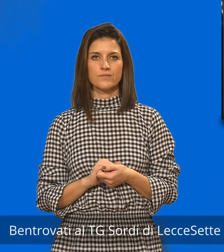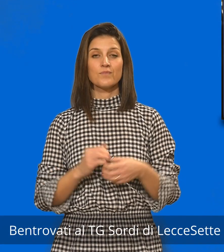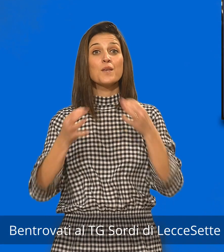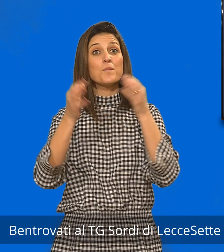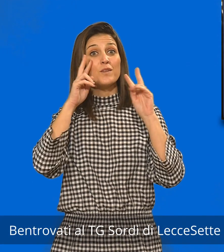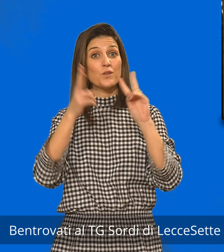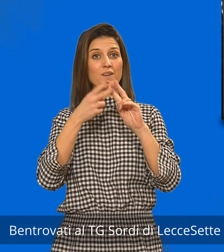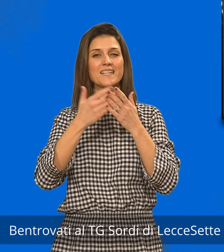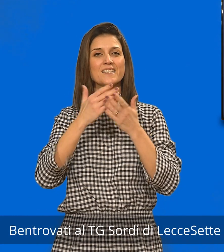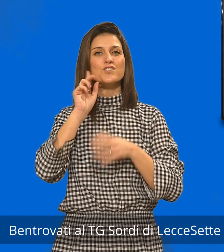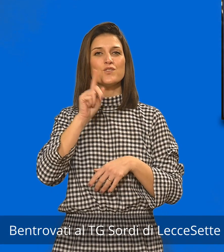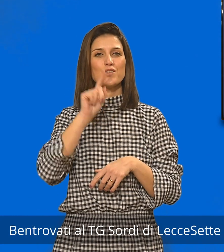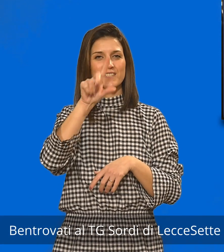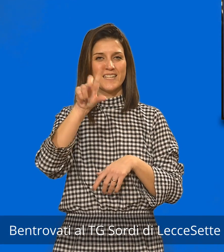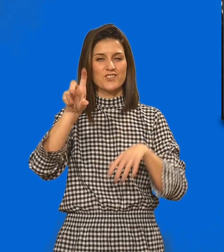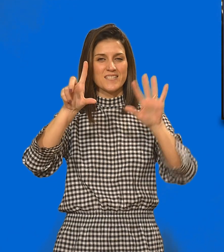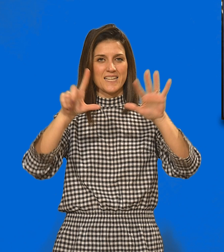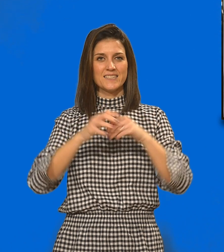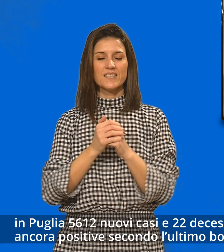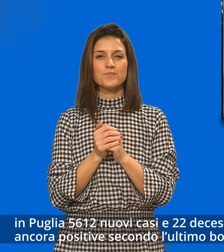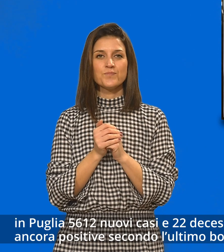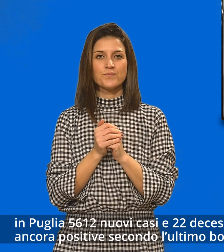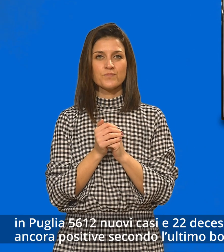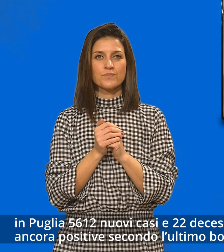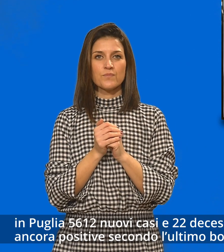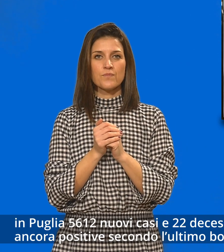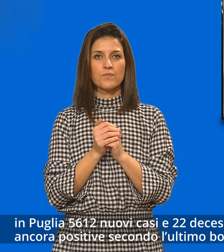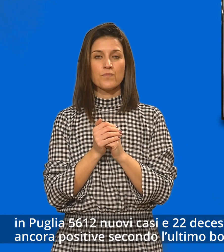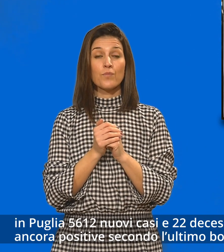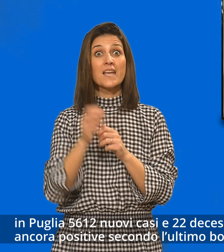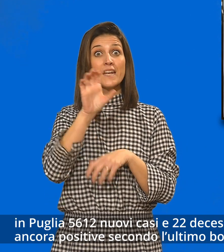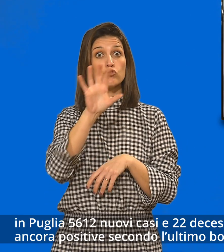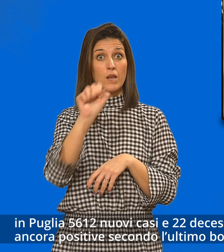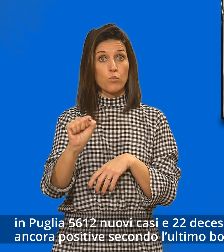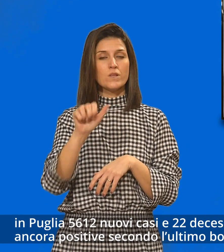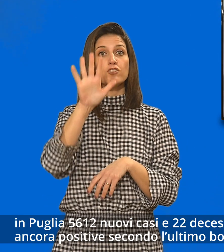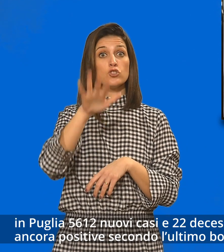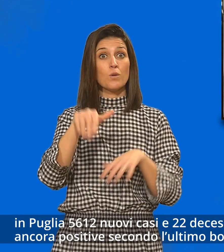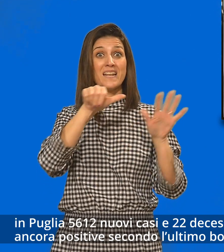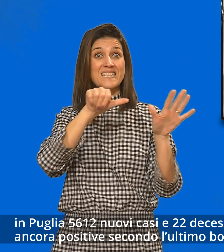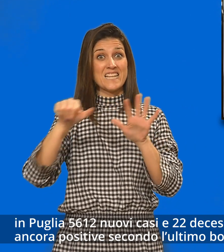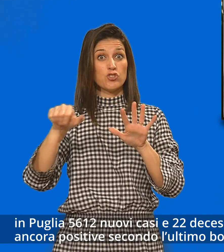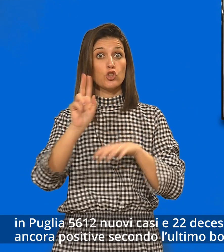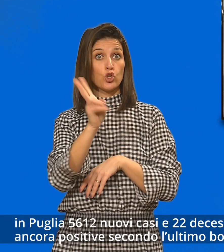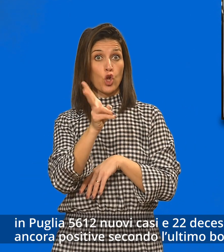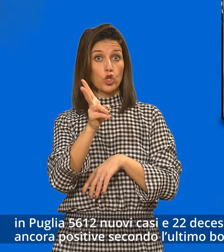bentrovati al tg sordi di lecce 7 in puglia 5.612 nuovi casi e